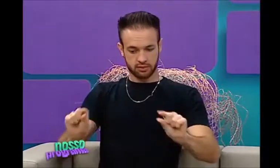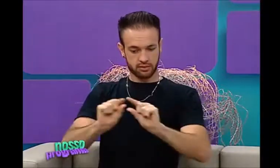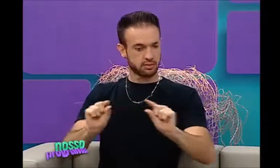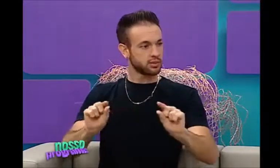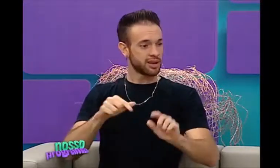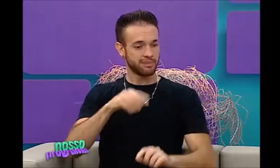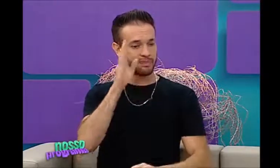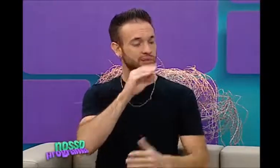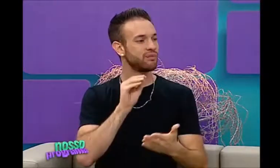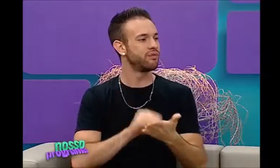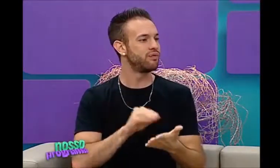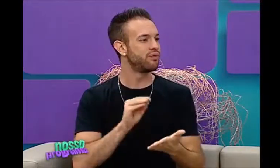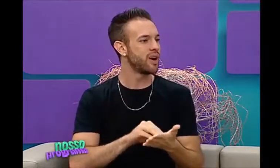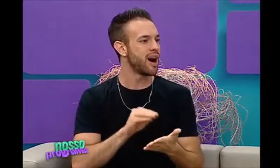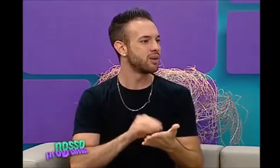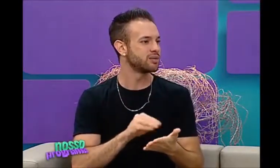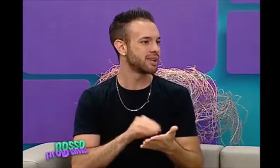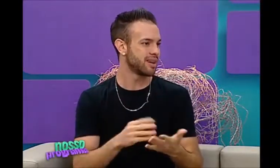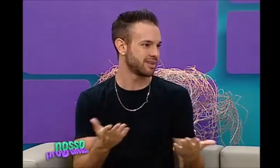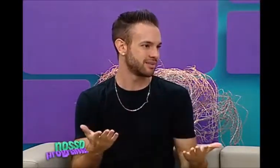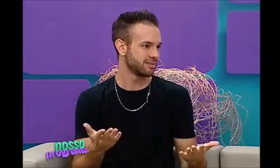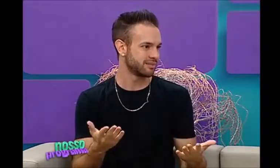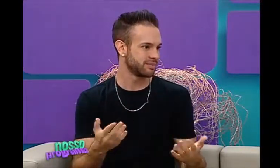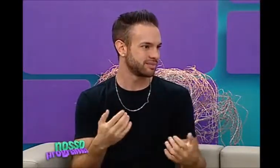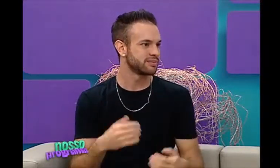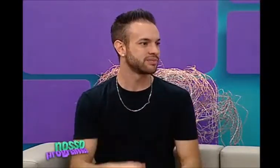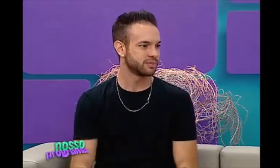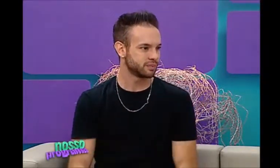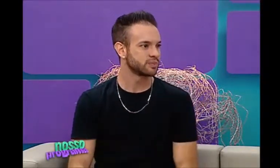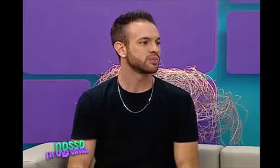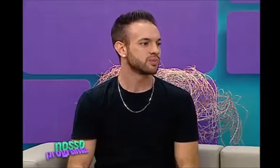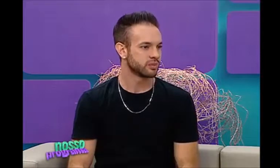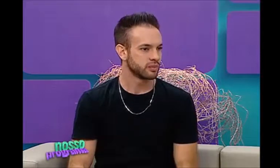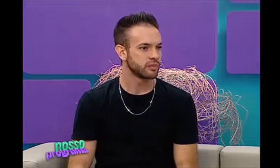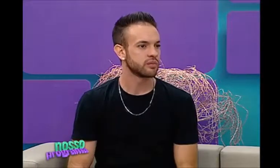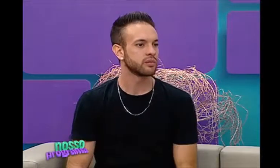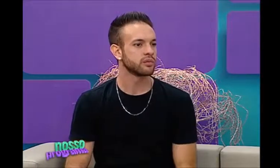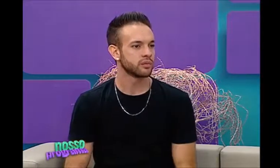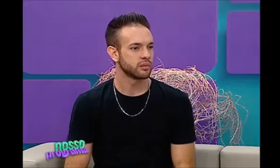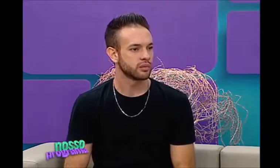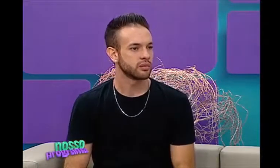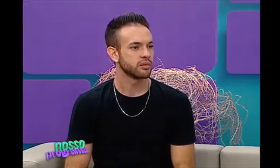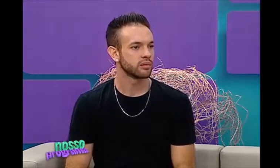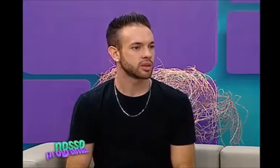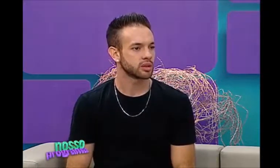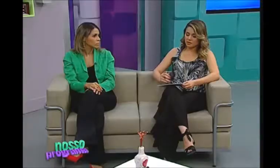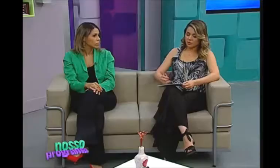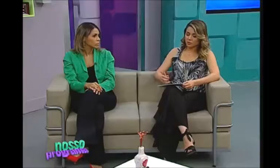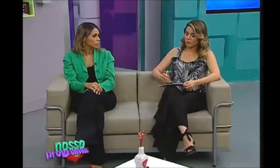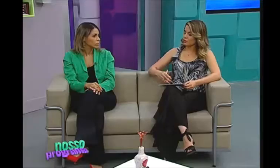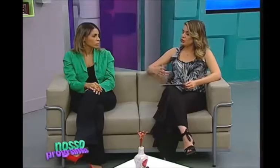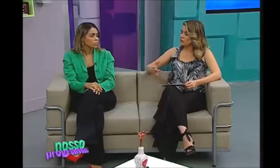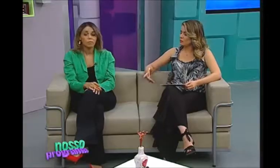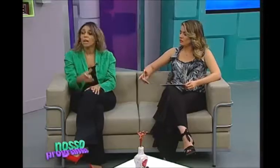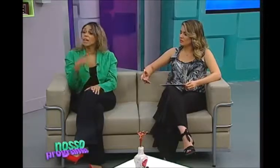língua de sinais, tem legenda, mas aqui no Brasil ainda falta muito. E existem cursos de Libras também